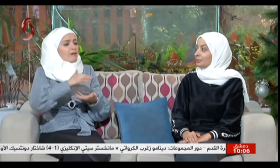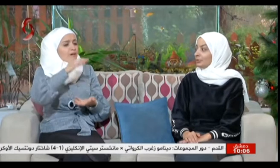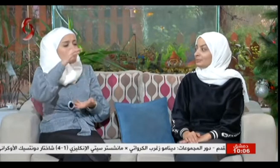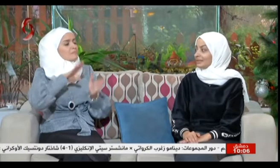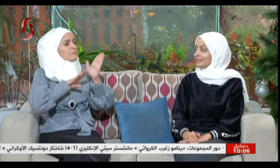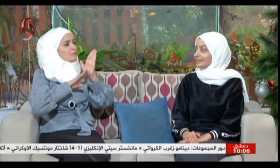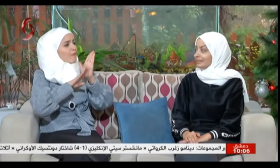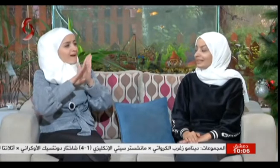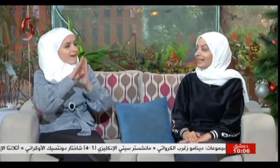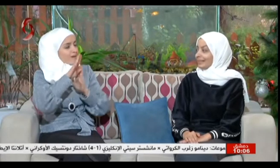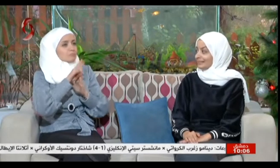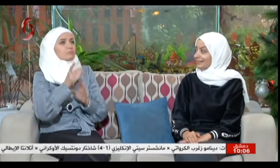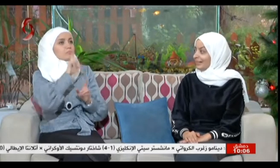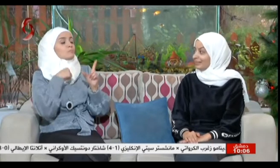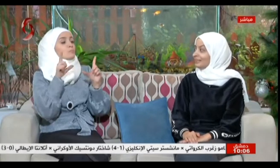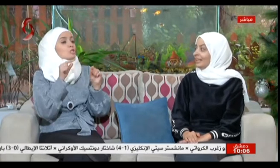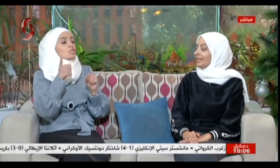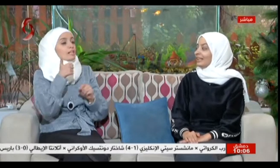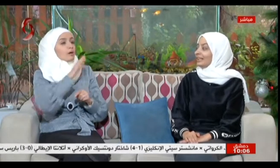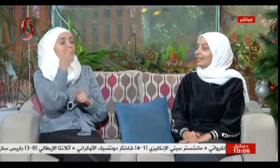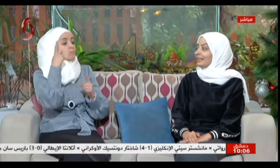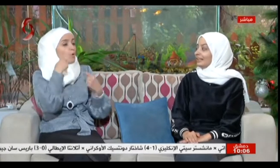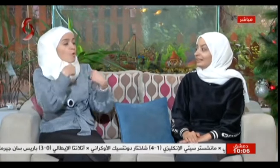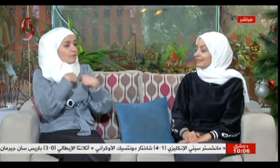كثير دعموني من وقت ما كنت صغيره لحد الان.